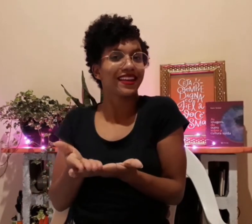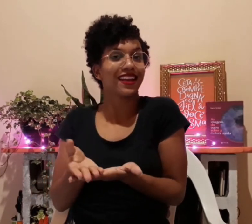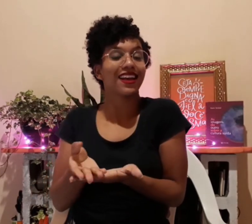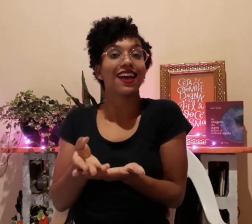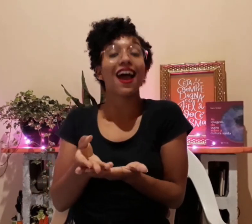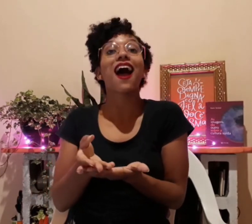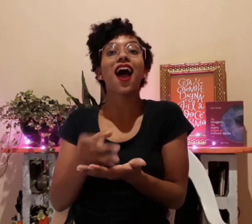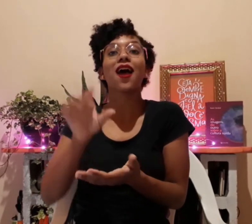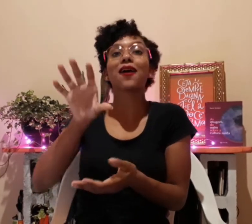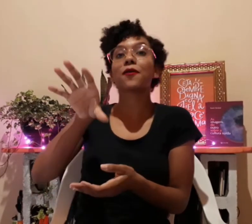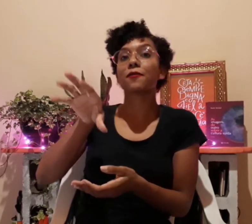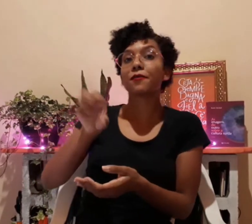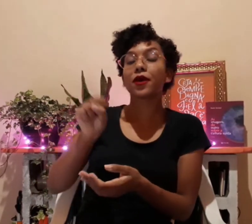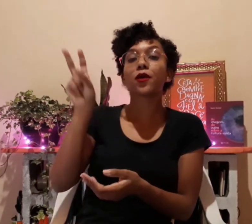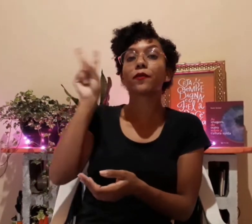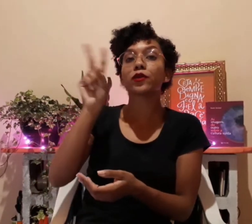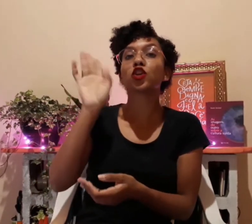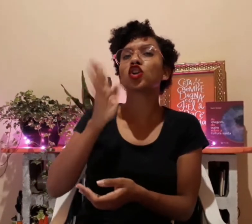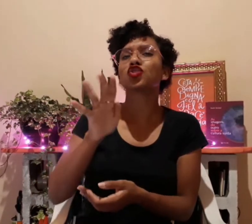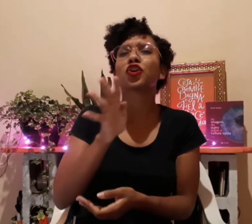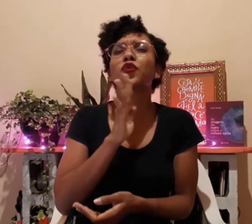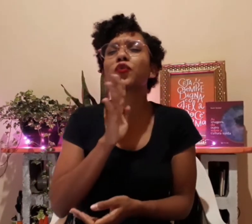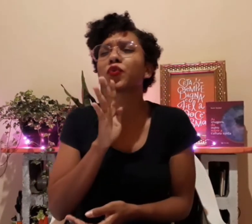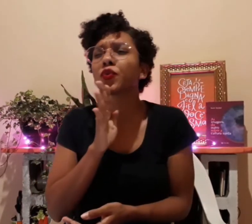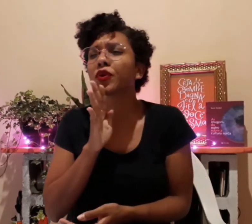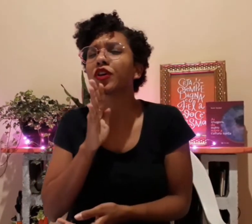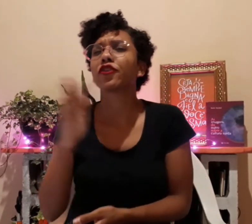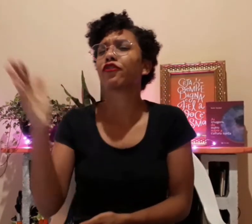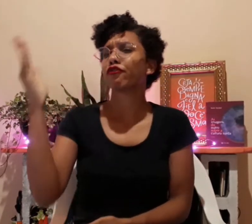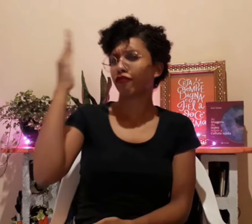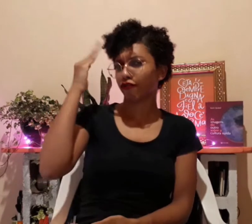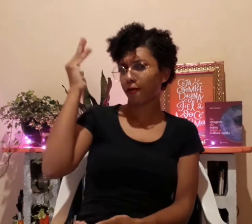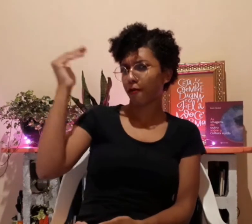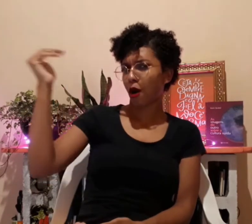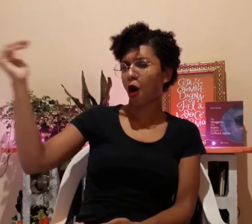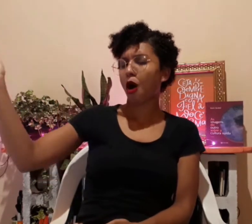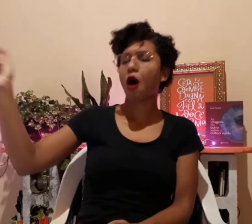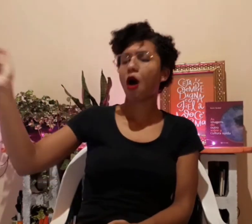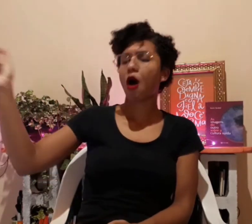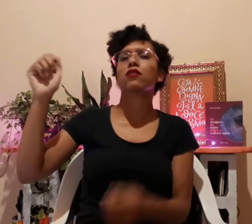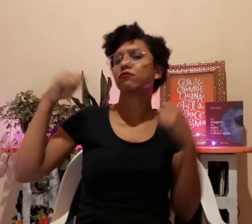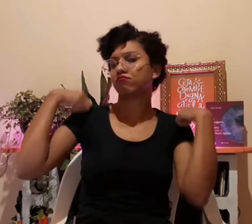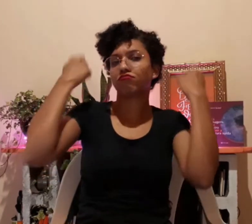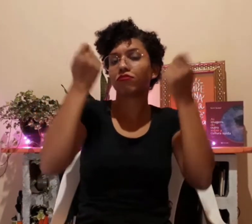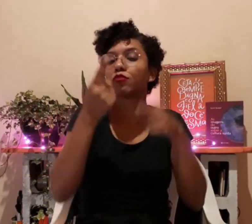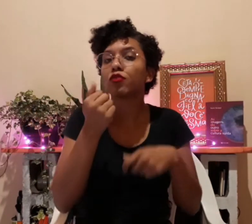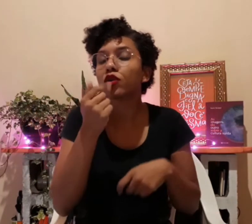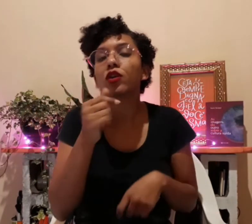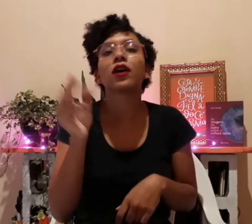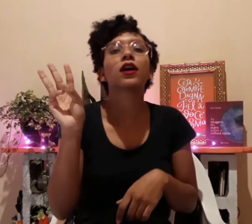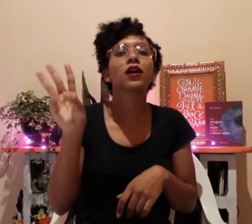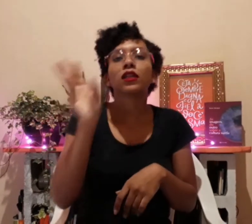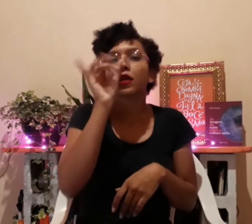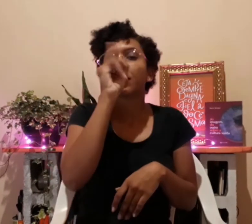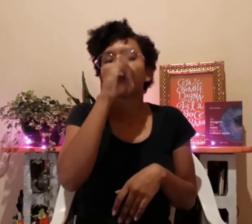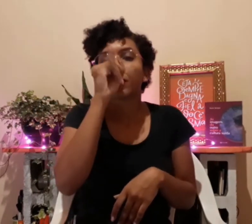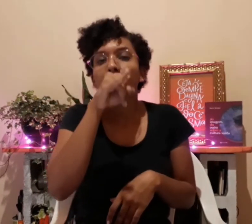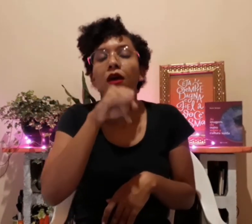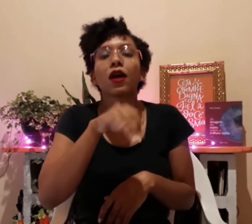interpretação? Tá, você vai escolher uma história famosa, por exemplo, você já conhece. Chapeuzinho Vermelho, 3